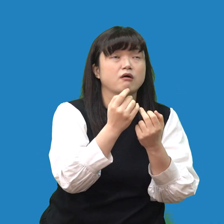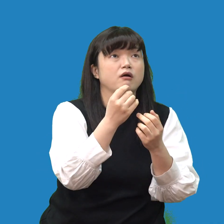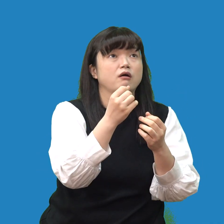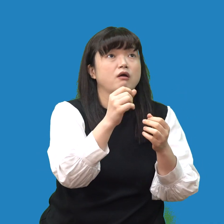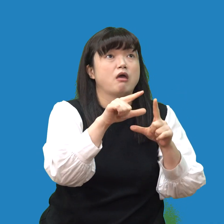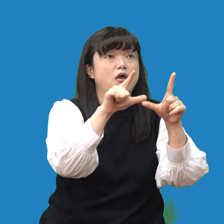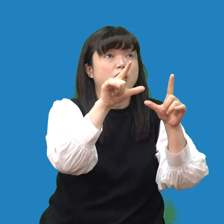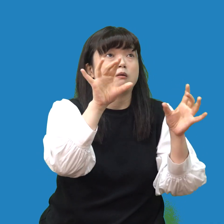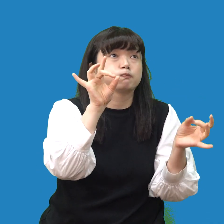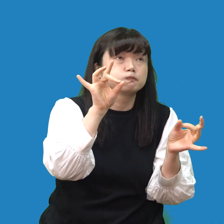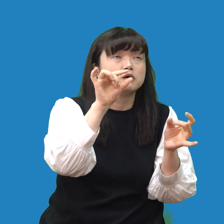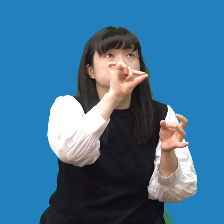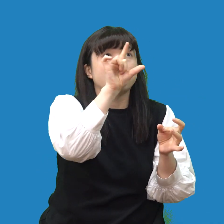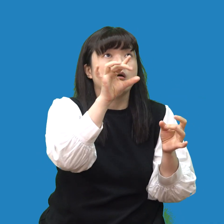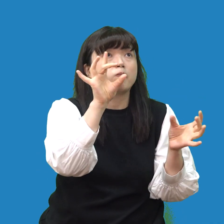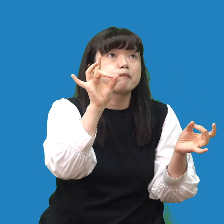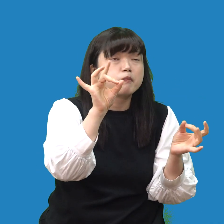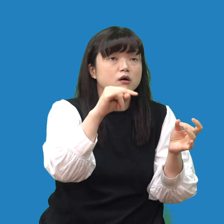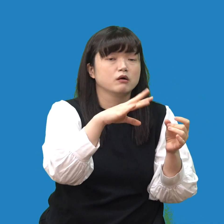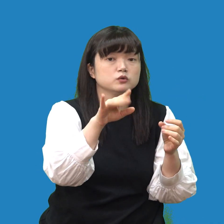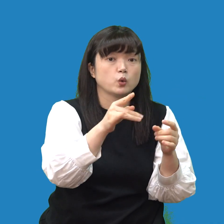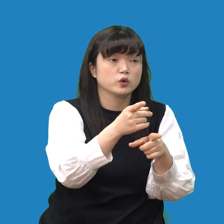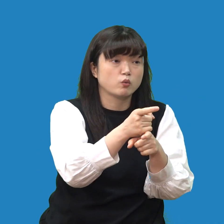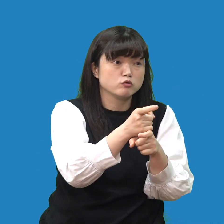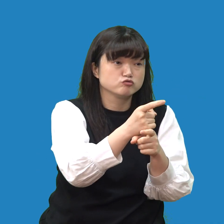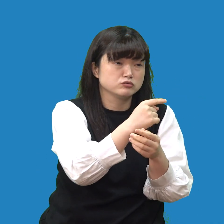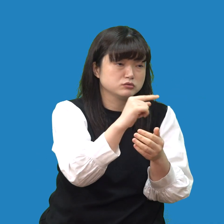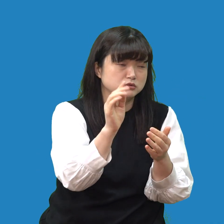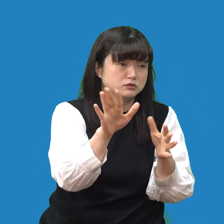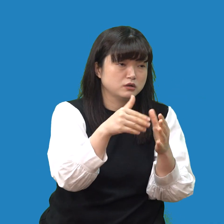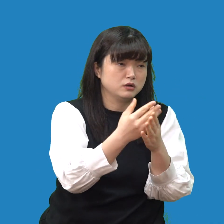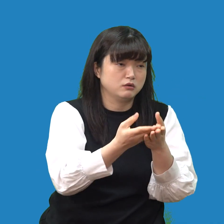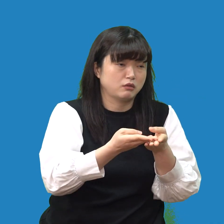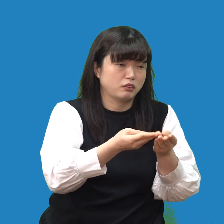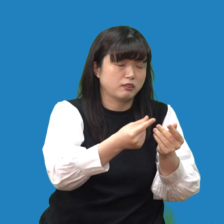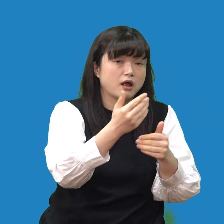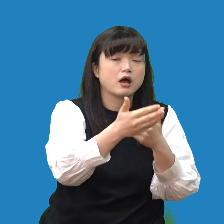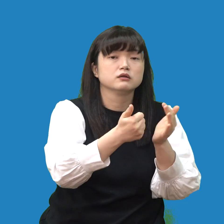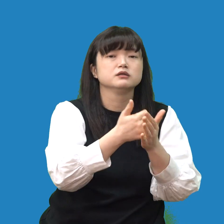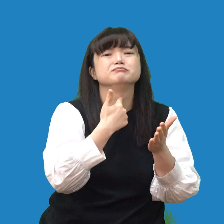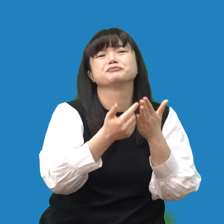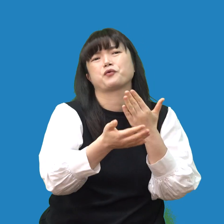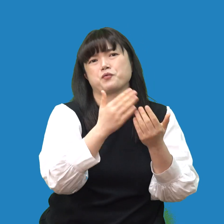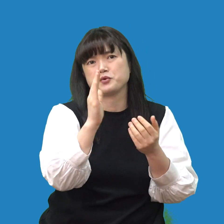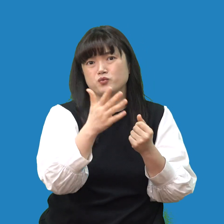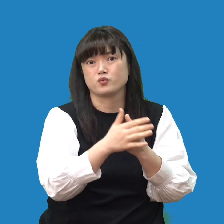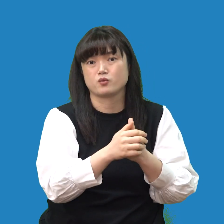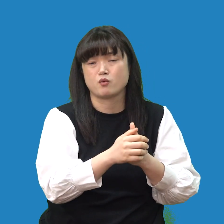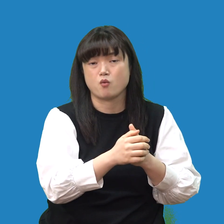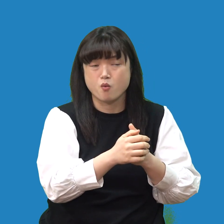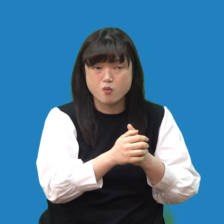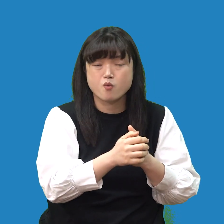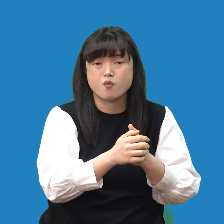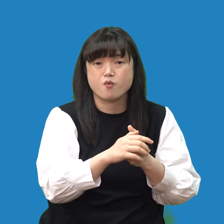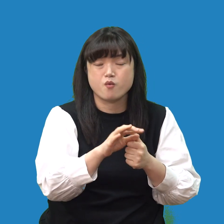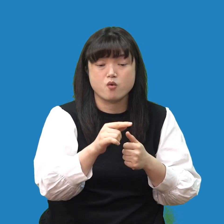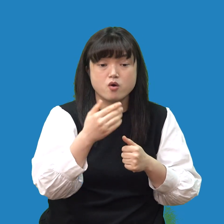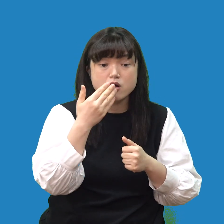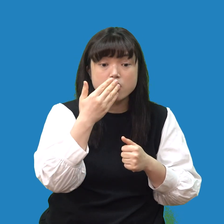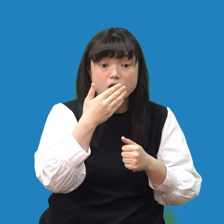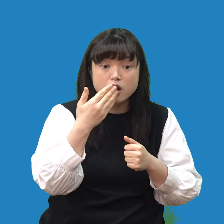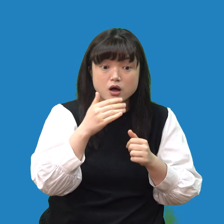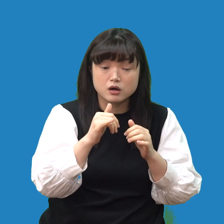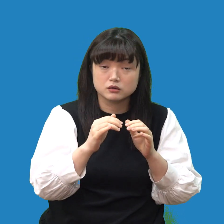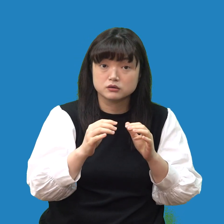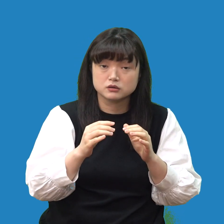달이 멈추기까지 그 대적들을 치시는 하나님을 경험했습니다. 그러니까 그 세대의